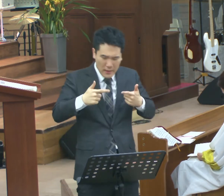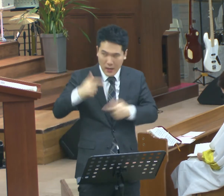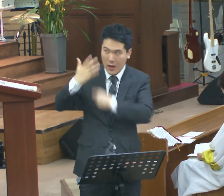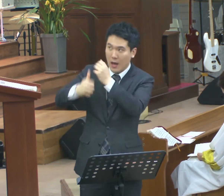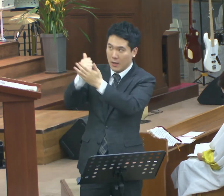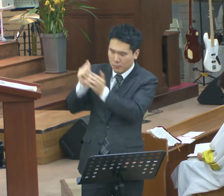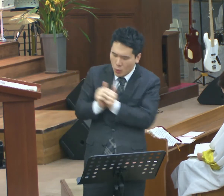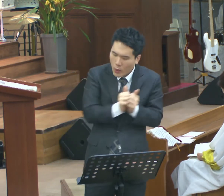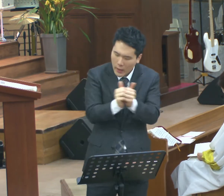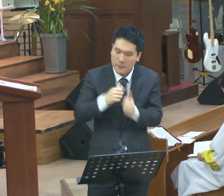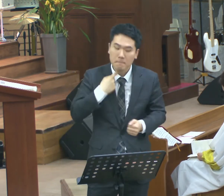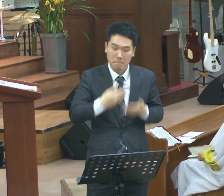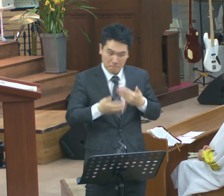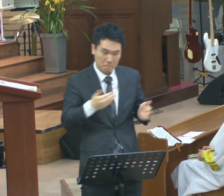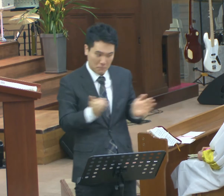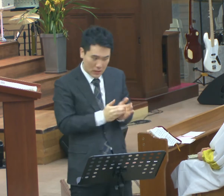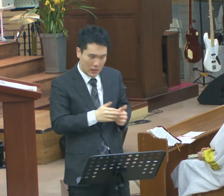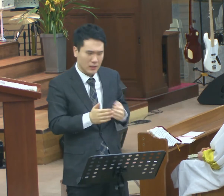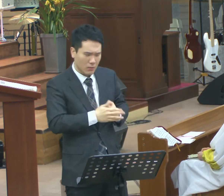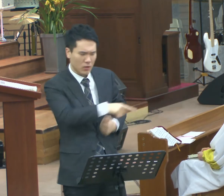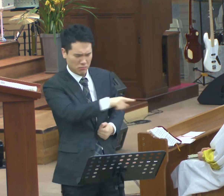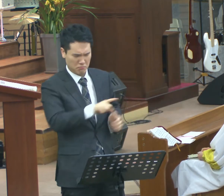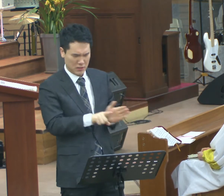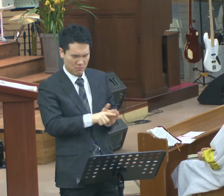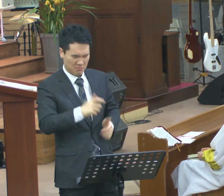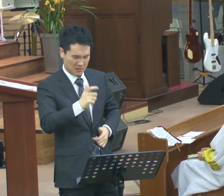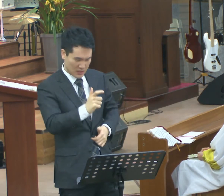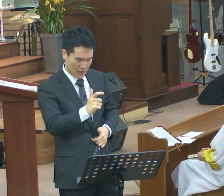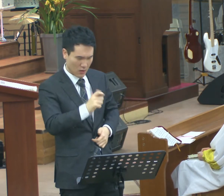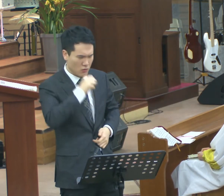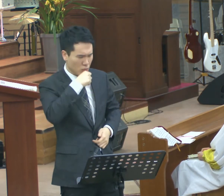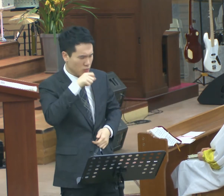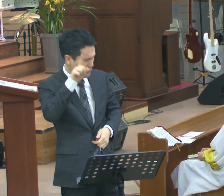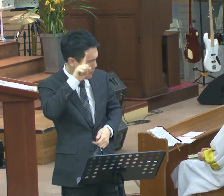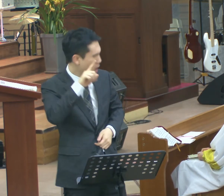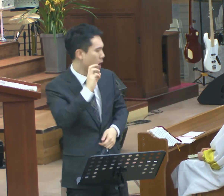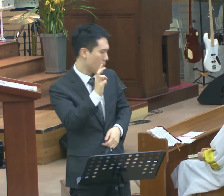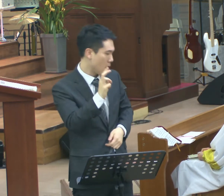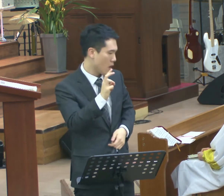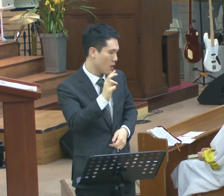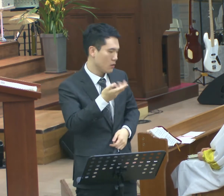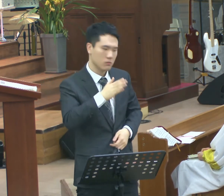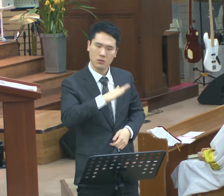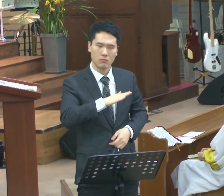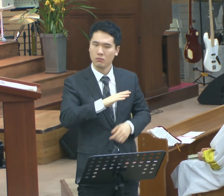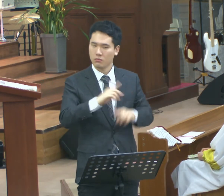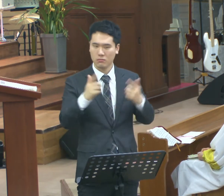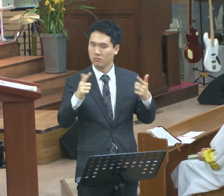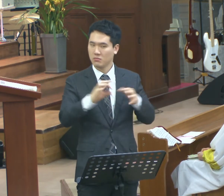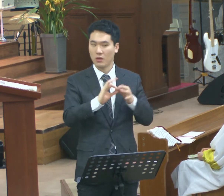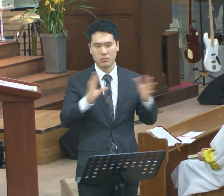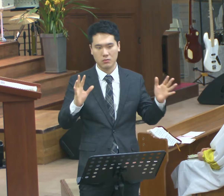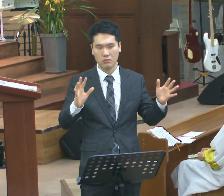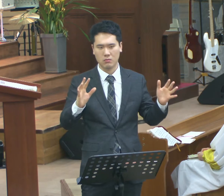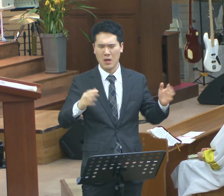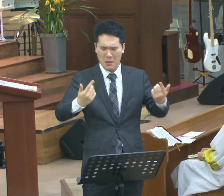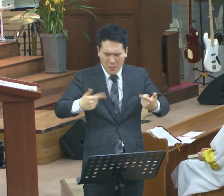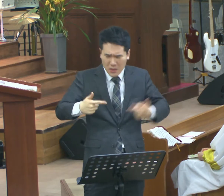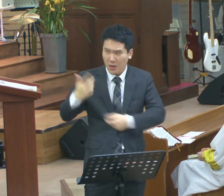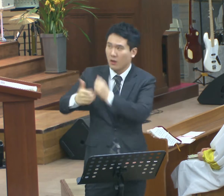매우 신앙이 나쁜 사람들로 판명이 나요. 거듭 기적을 경험하는데 점점 못된